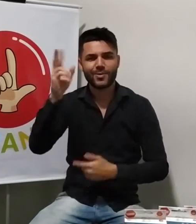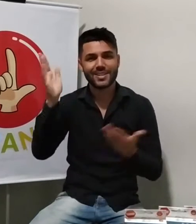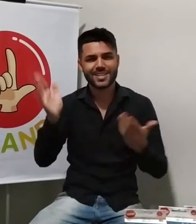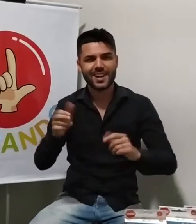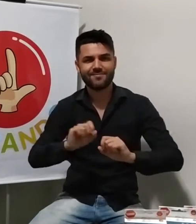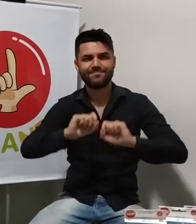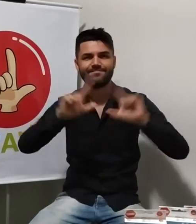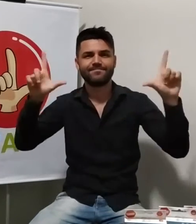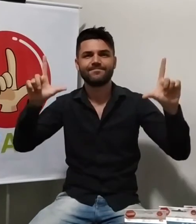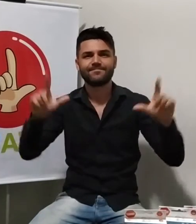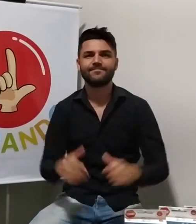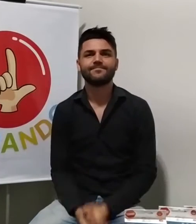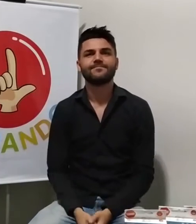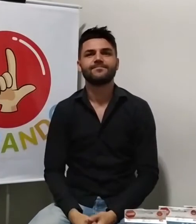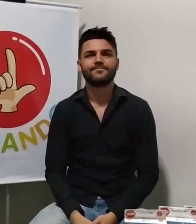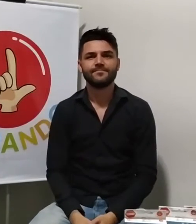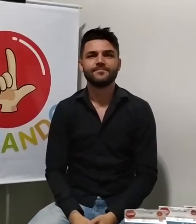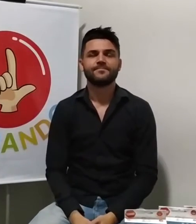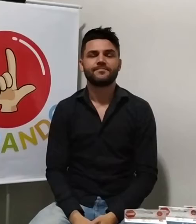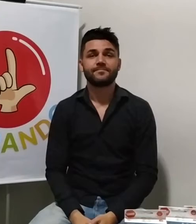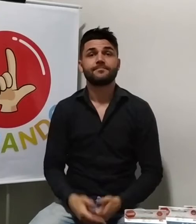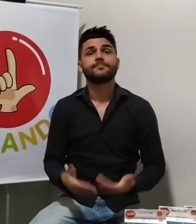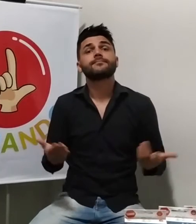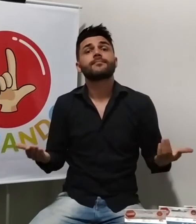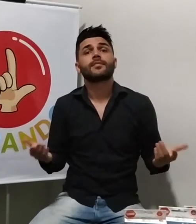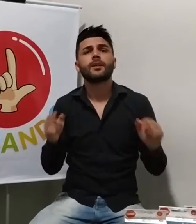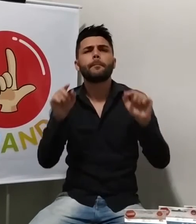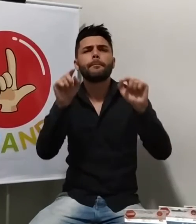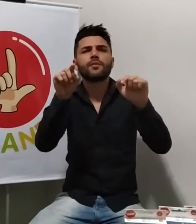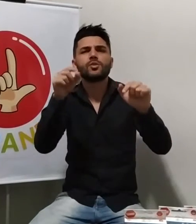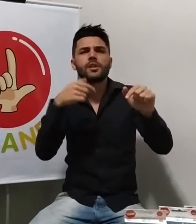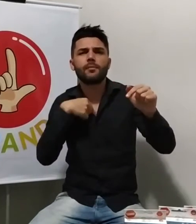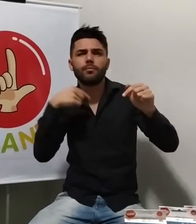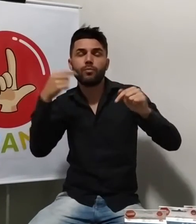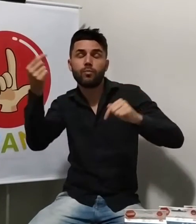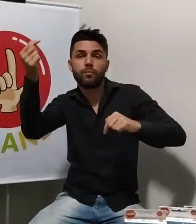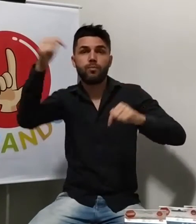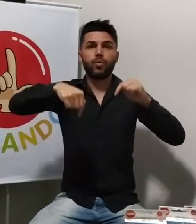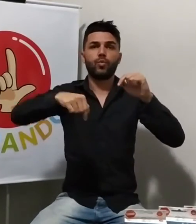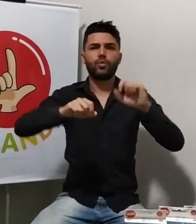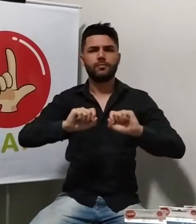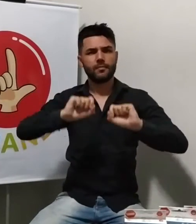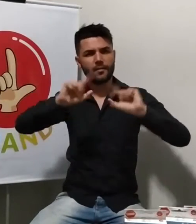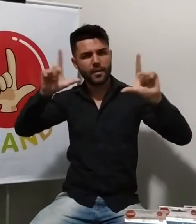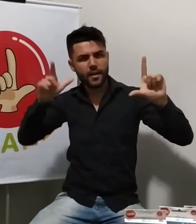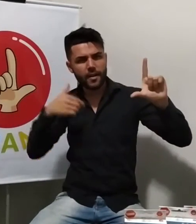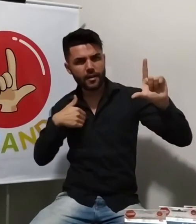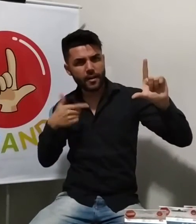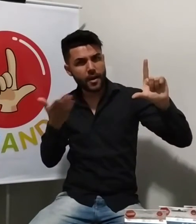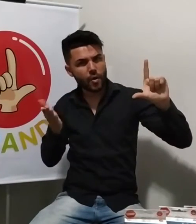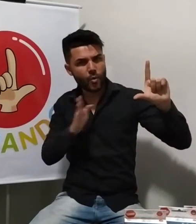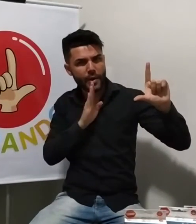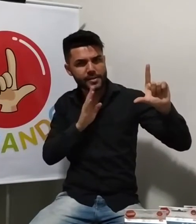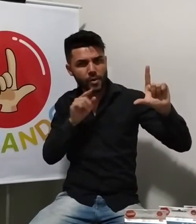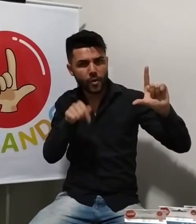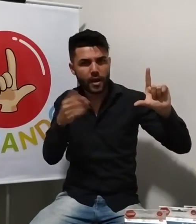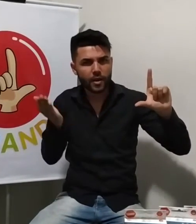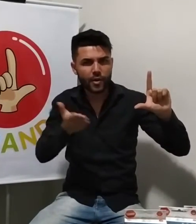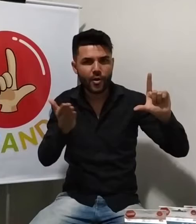E para você que caiu de paraquedas neste episódio e acabou de conhecer o GVCast, eu aproveito para te dar as boas-vindas. Eu sou empresário, meu nome é